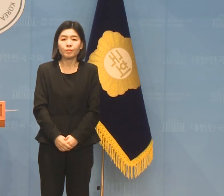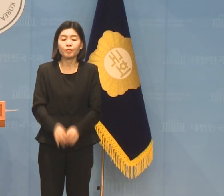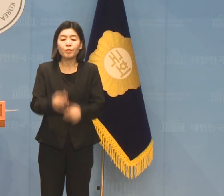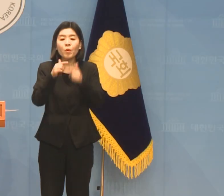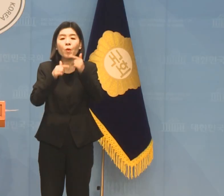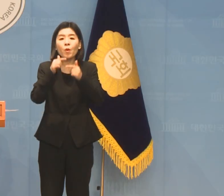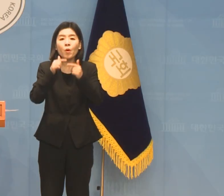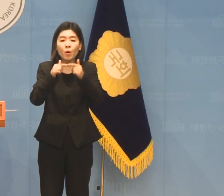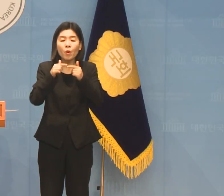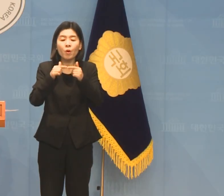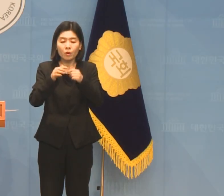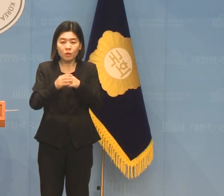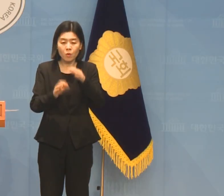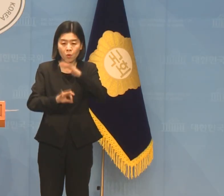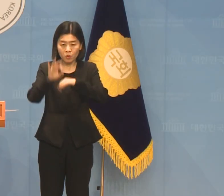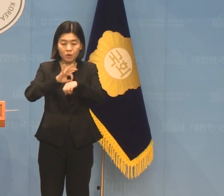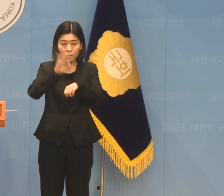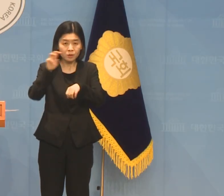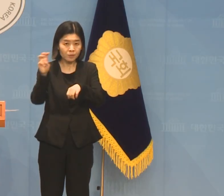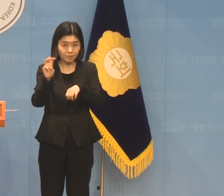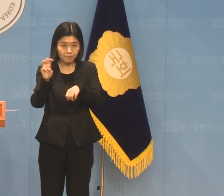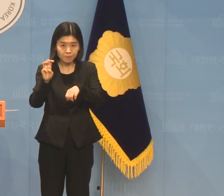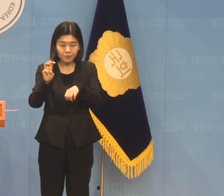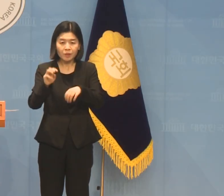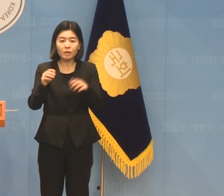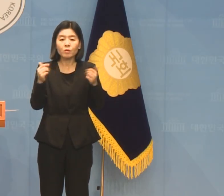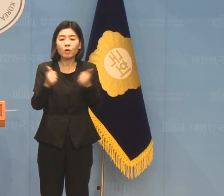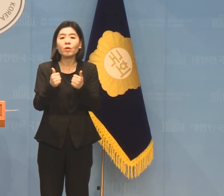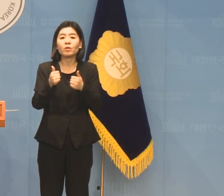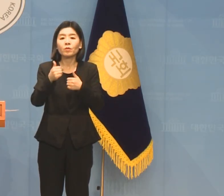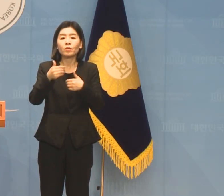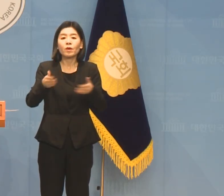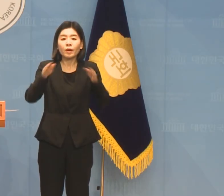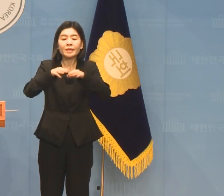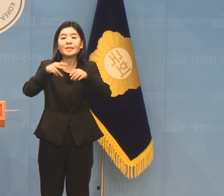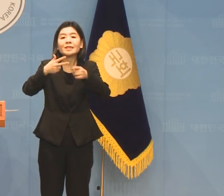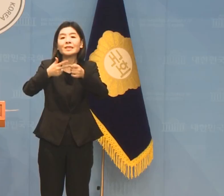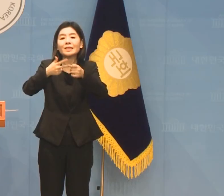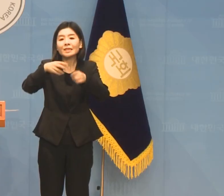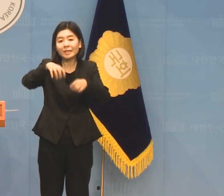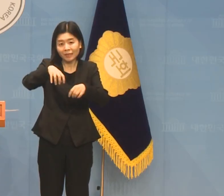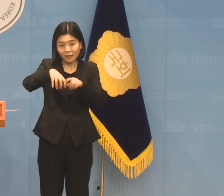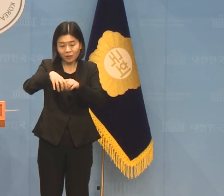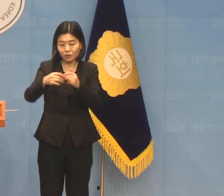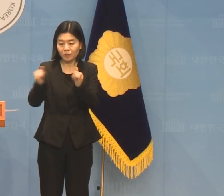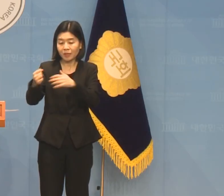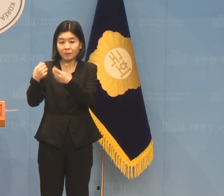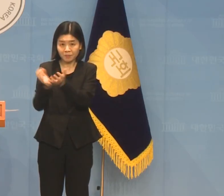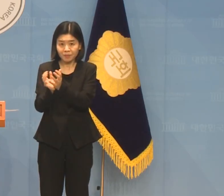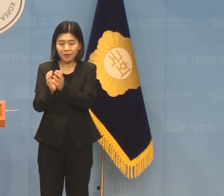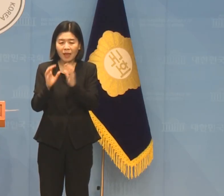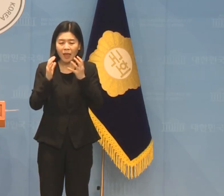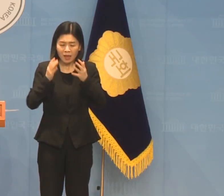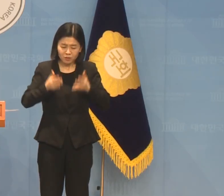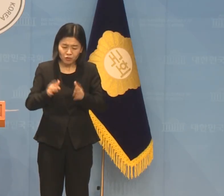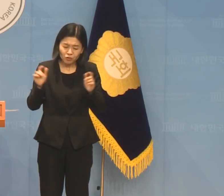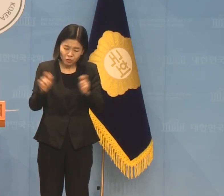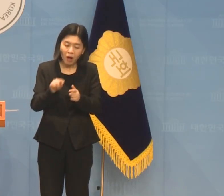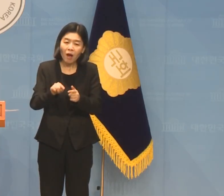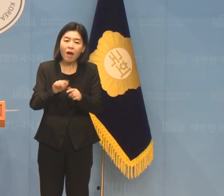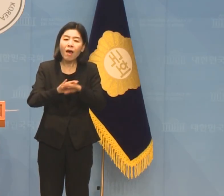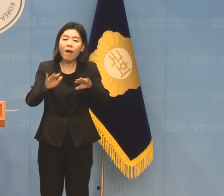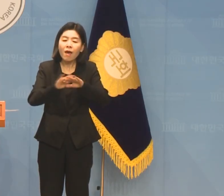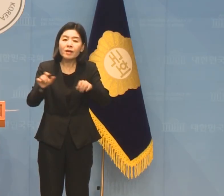목요일 24일 오전 10시 30분 의원회관 제7간담회실에서 국민의힘 저출생 대응